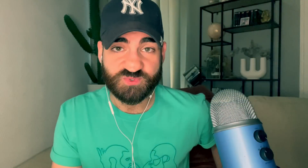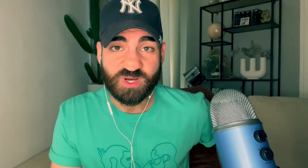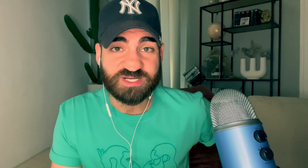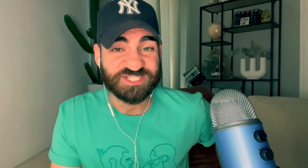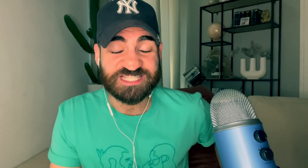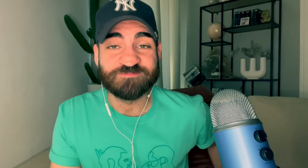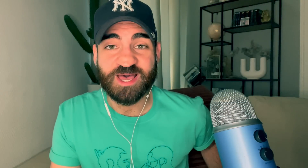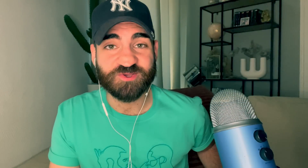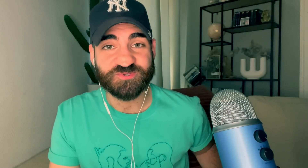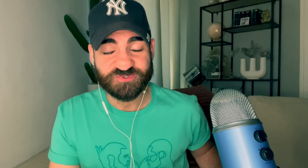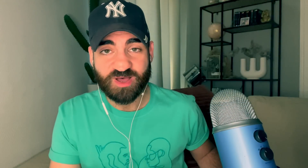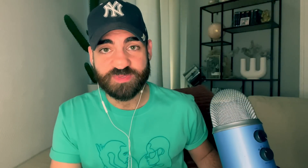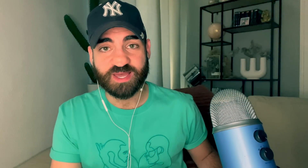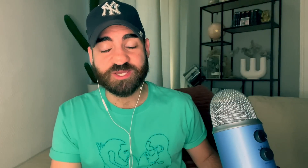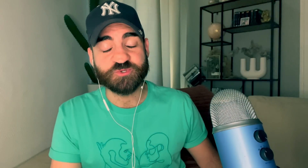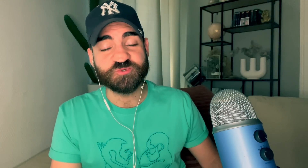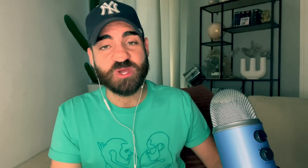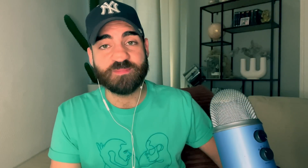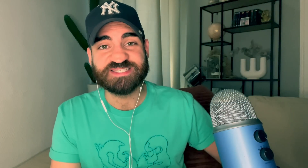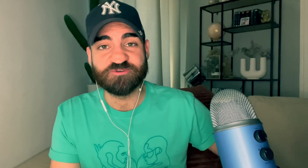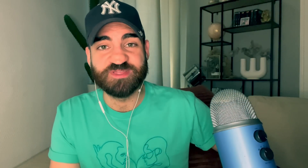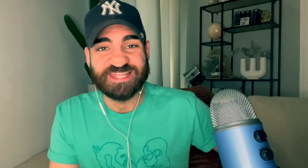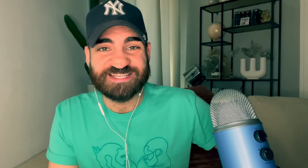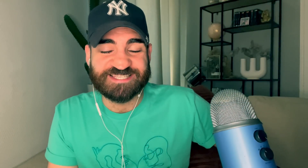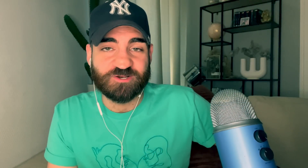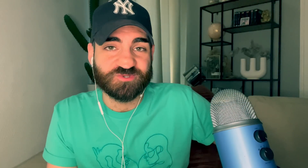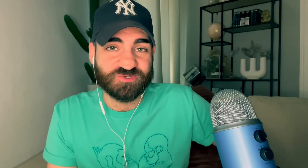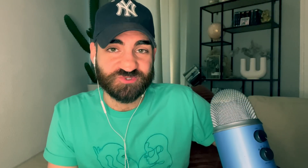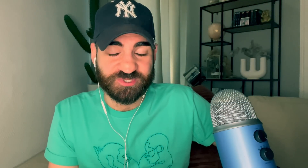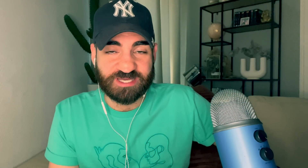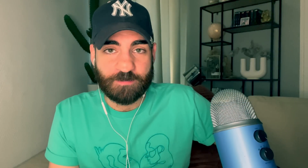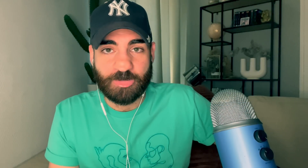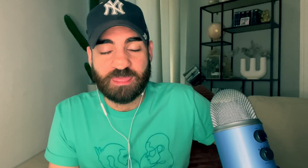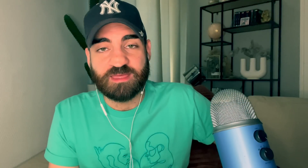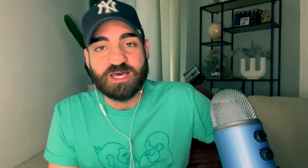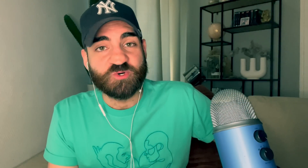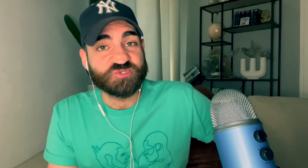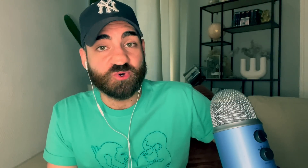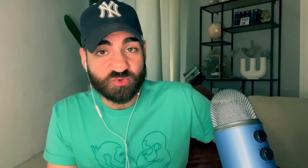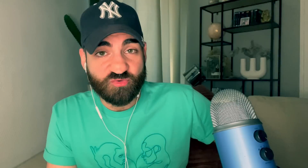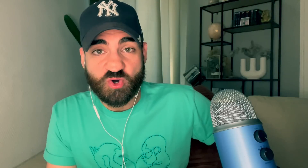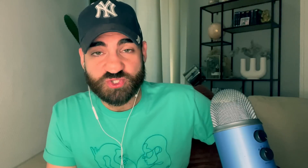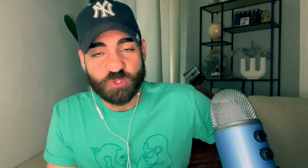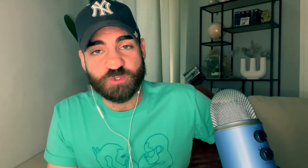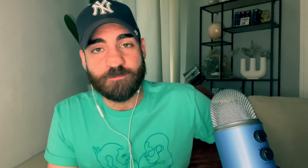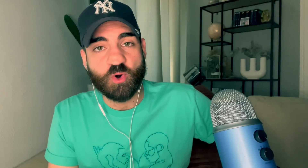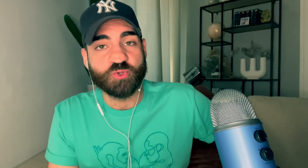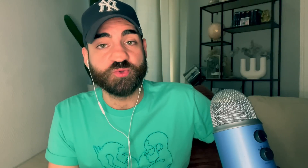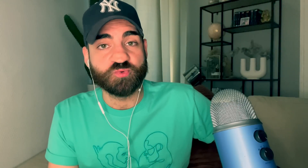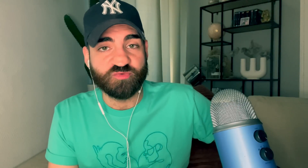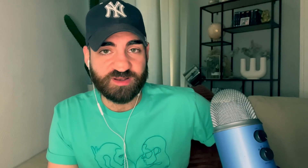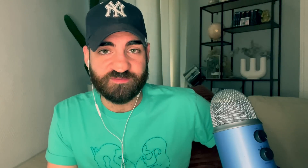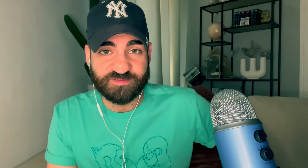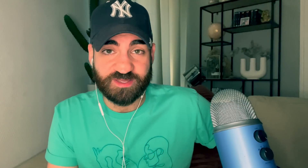Bonsoir, j'espère que tu vas bien et que tu as passé une excellente journée. On se retrouve aujourd'hui pour une nouvelle vidéo